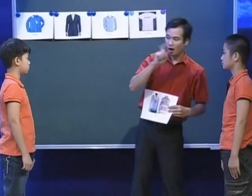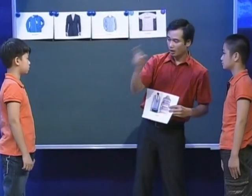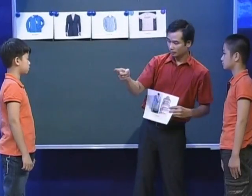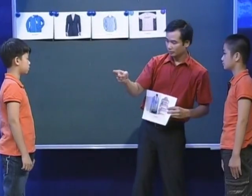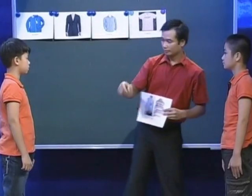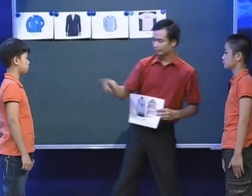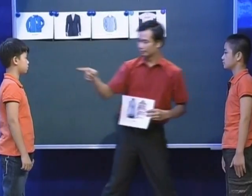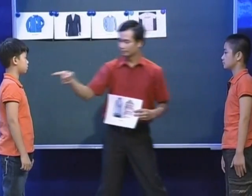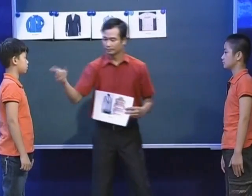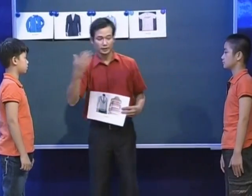Bây giờ hai bạn sẽ đổi vai nhé.